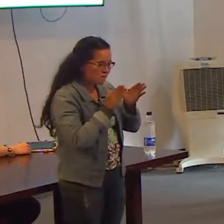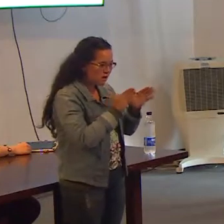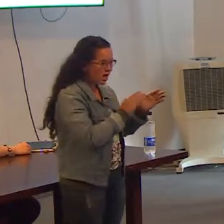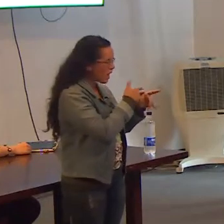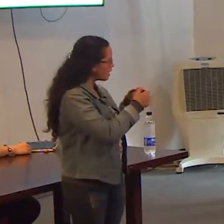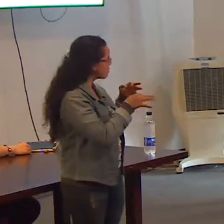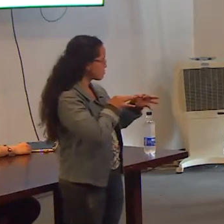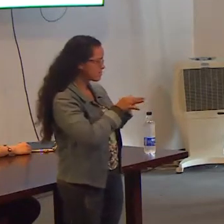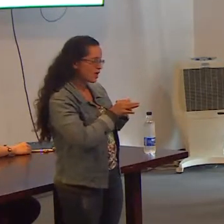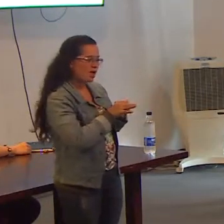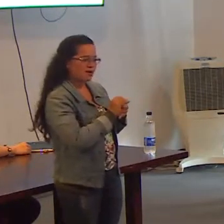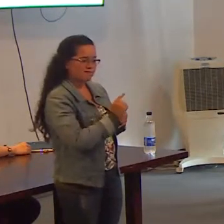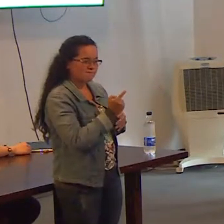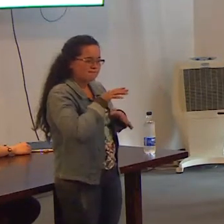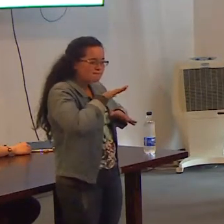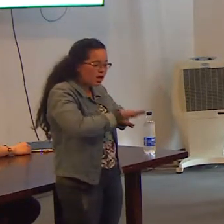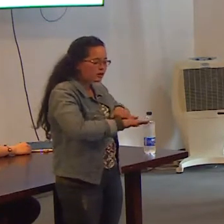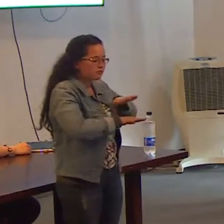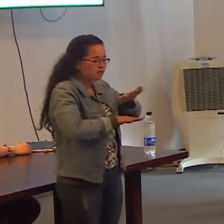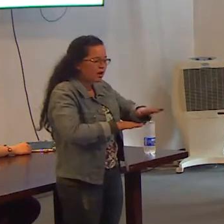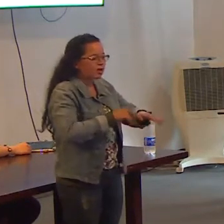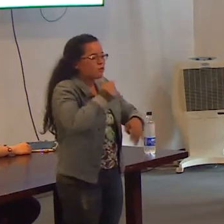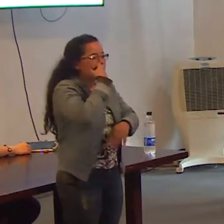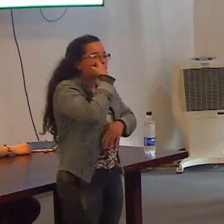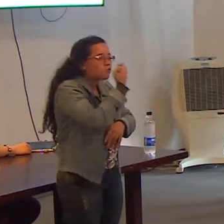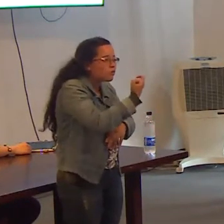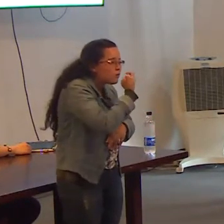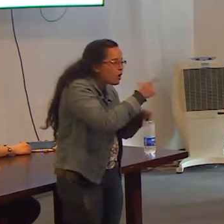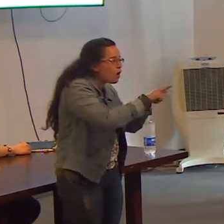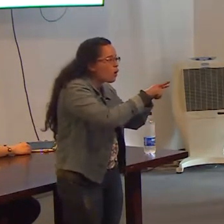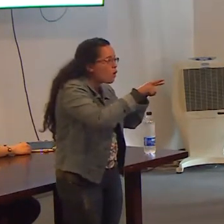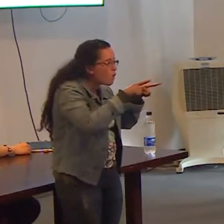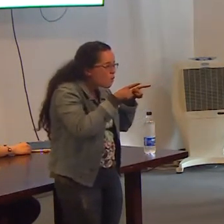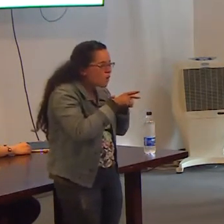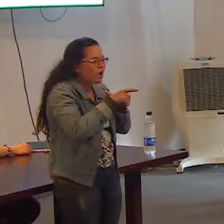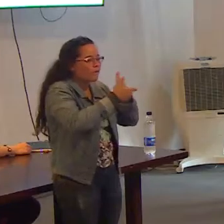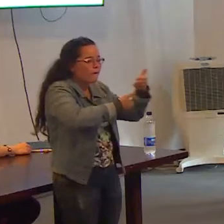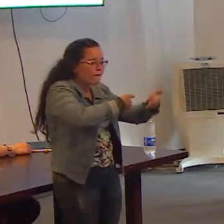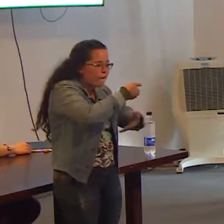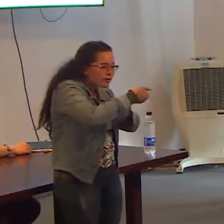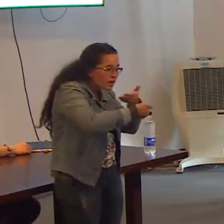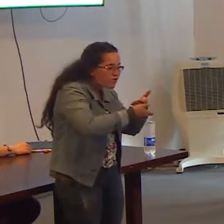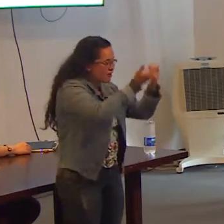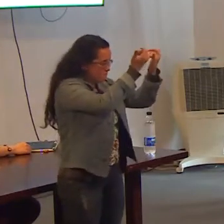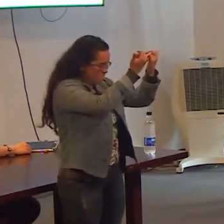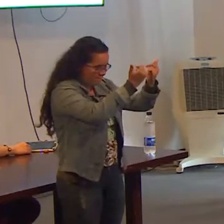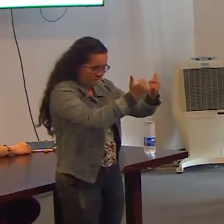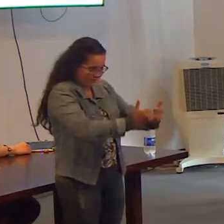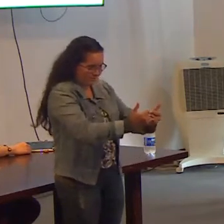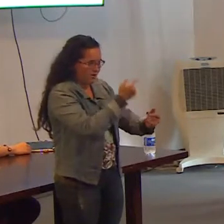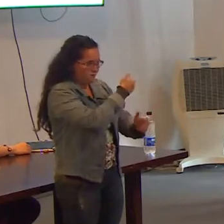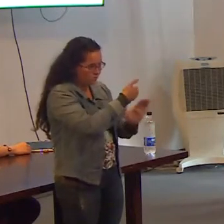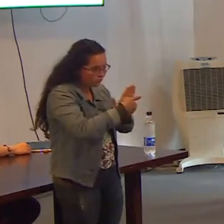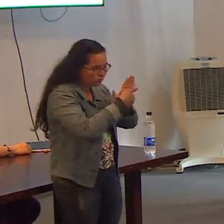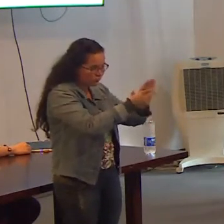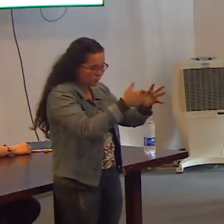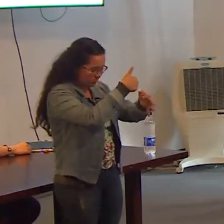paso desde que buscamos las fundaciones hasta que dijimos aquí concluye Sistematizarte, y así fue lo que dejamos,